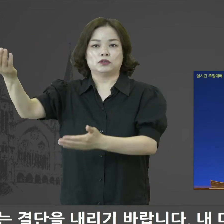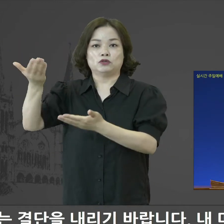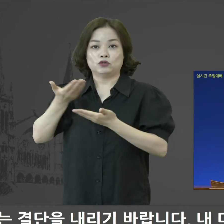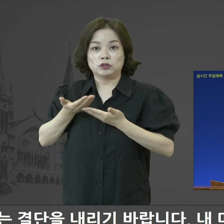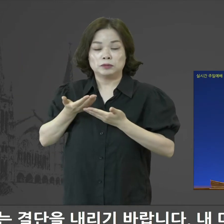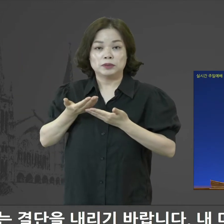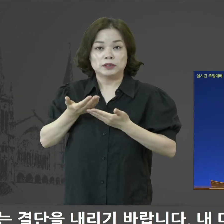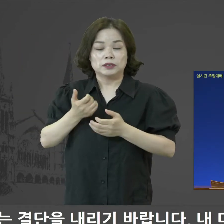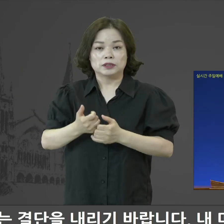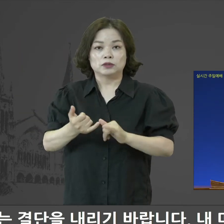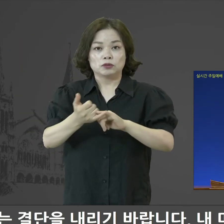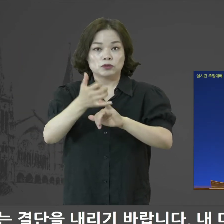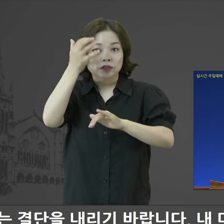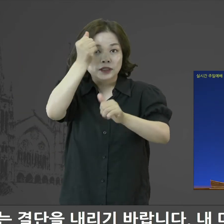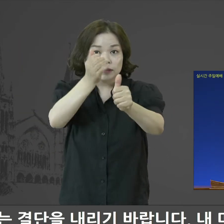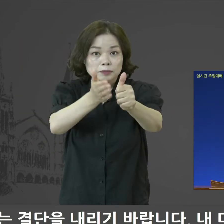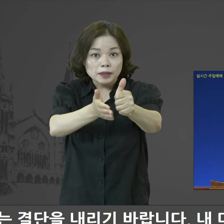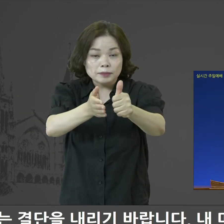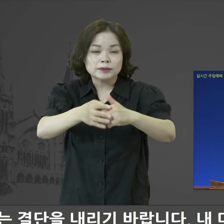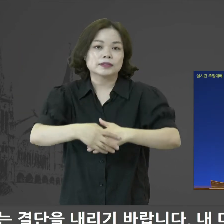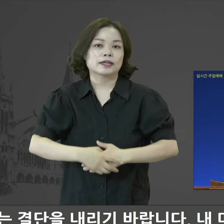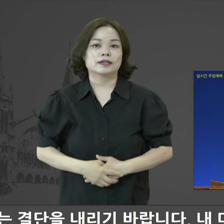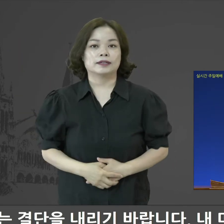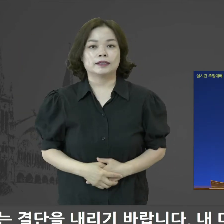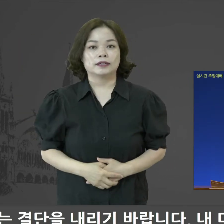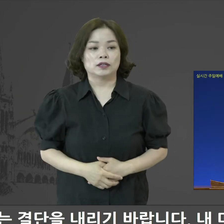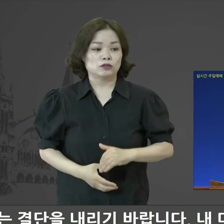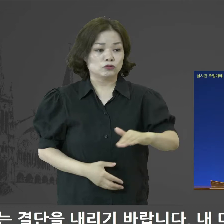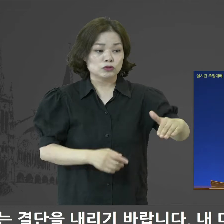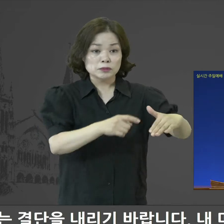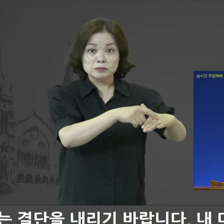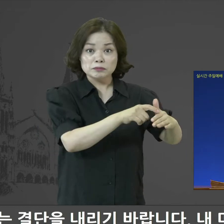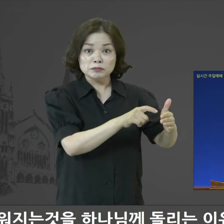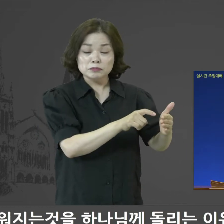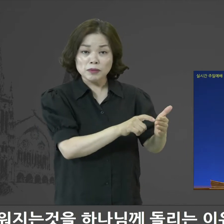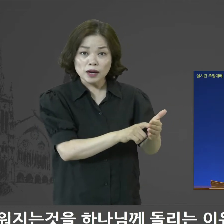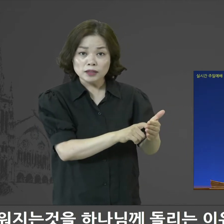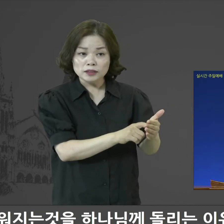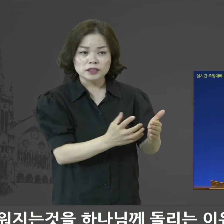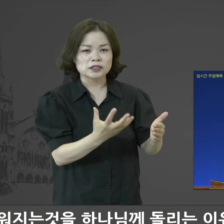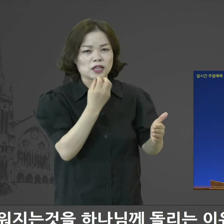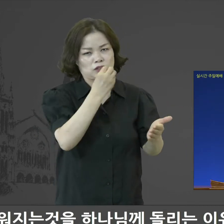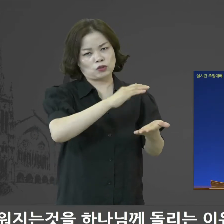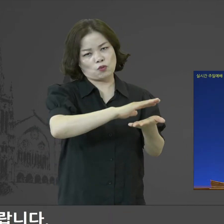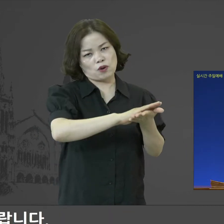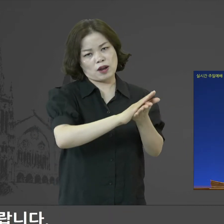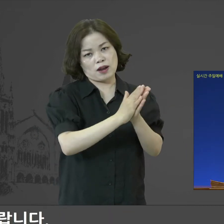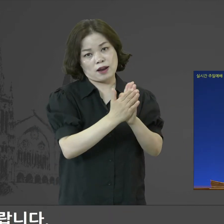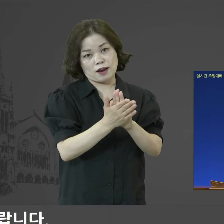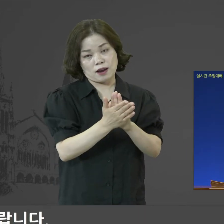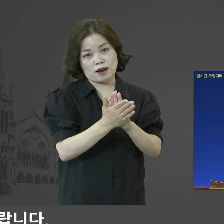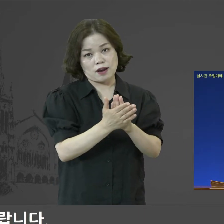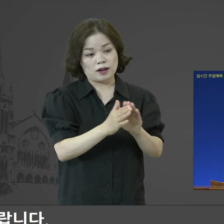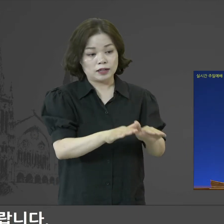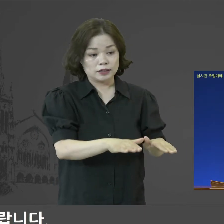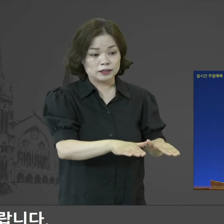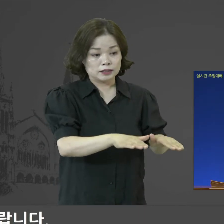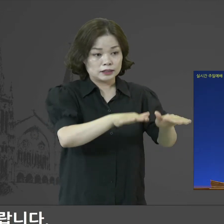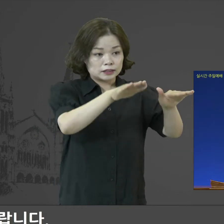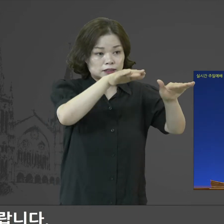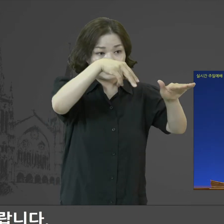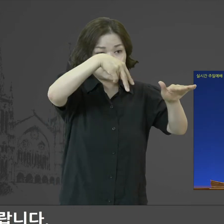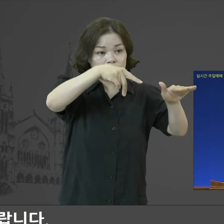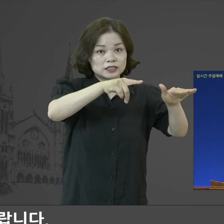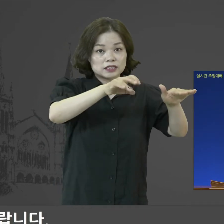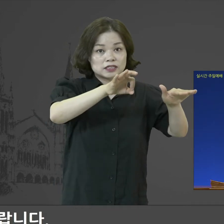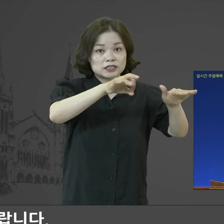시간이 될 수 있기를 바랍니다. 여러분, 우리 마음을 가꾸는 것은 성화에 해당하는 문제입니다. 성숙보다 한 단계